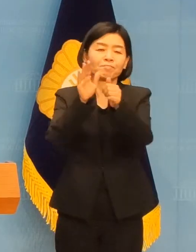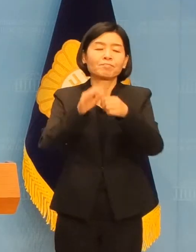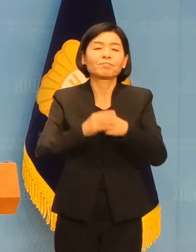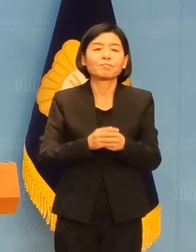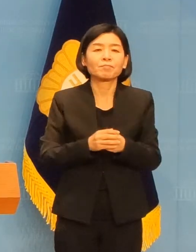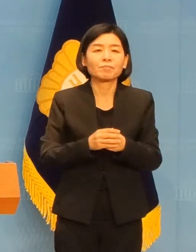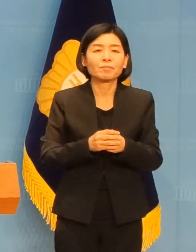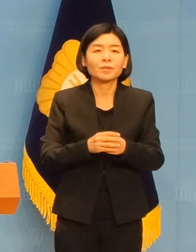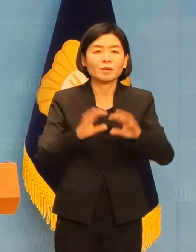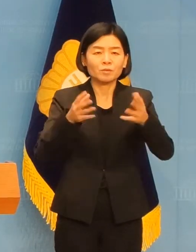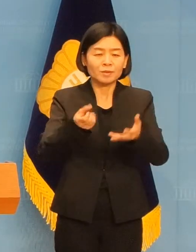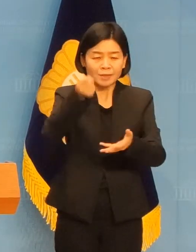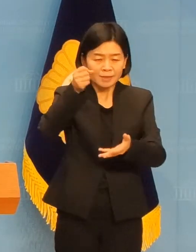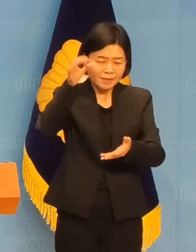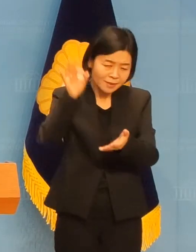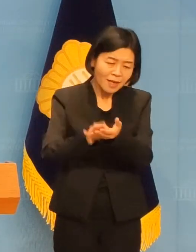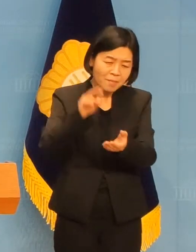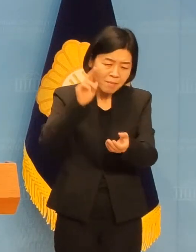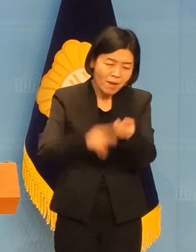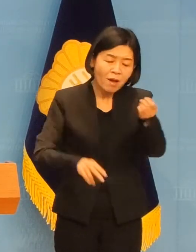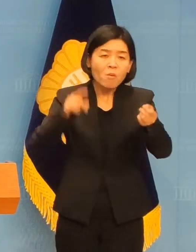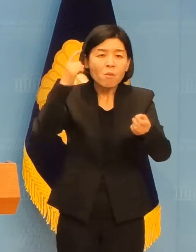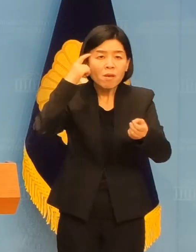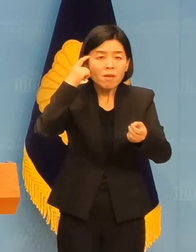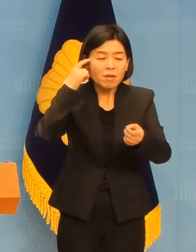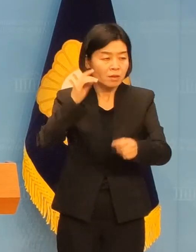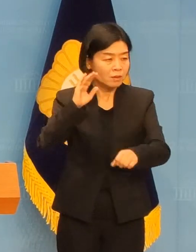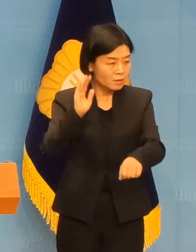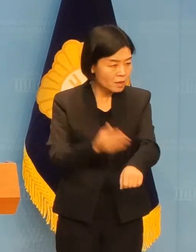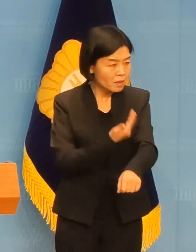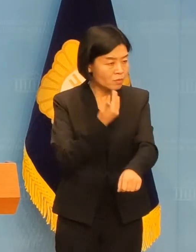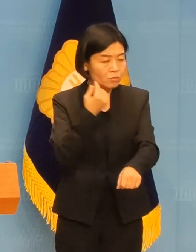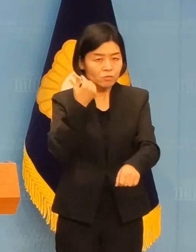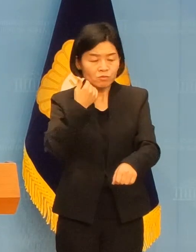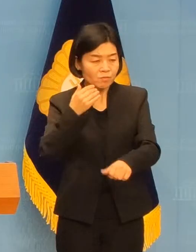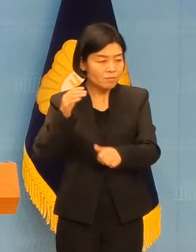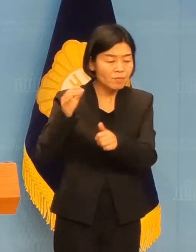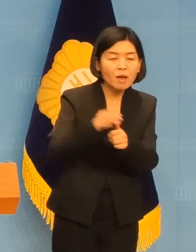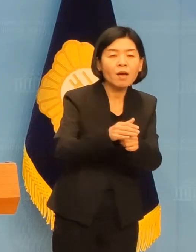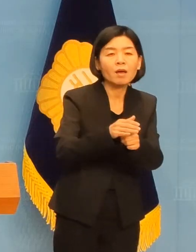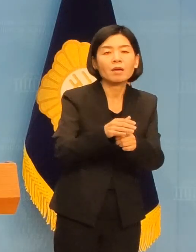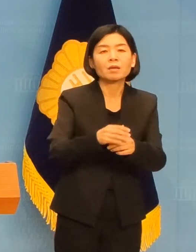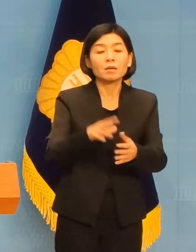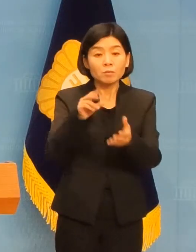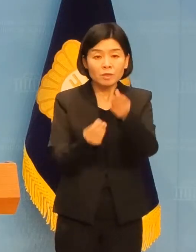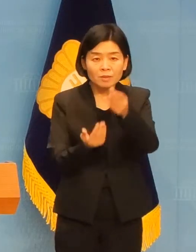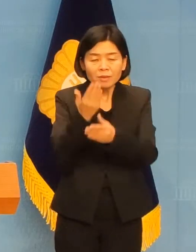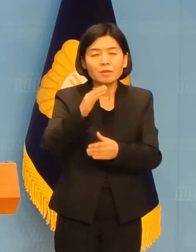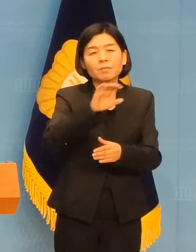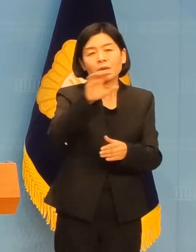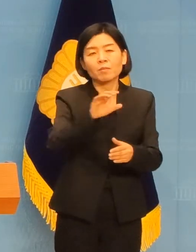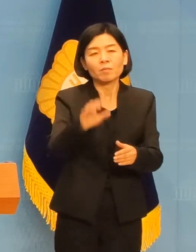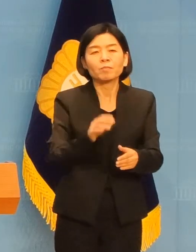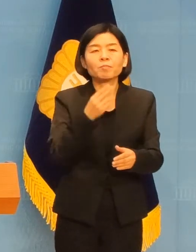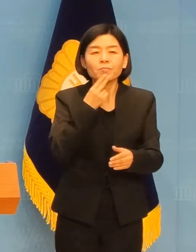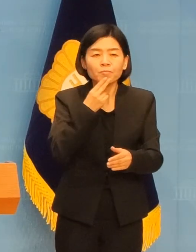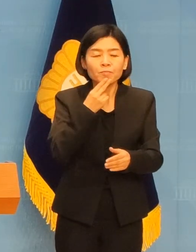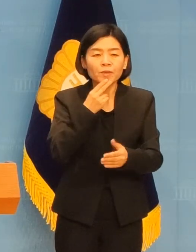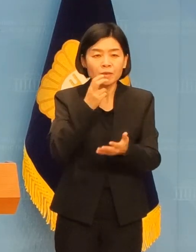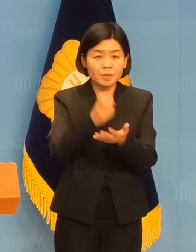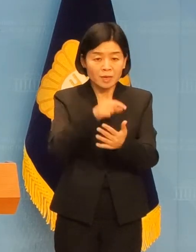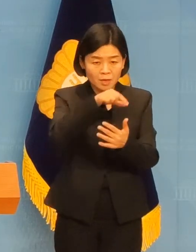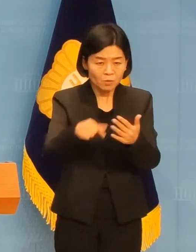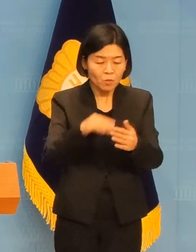헐값 매각의 전모를 밝히고 책임을 묻는 일, 다시는 이런 일이 반복되지 않도록 제도를 바로 세우는